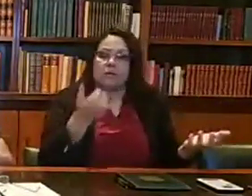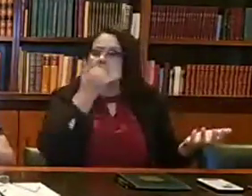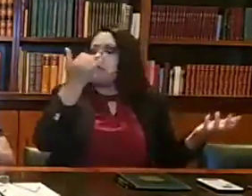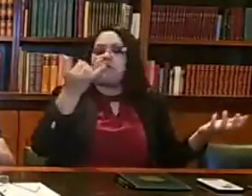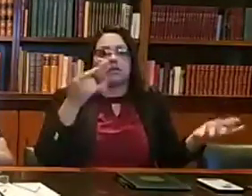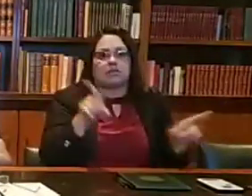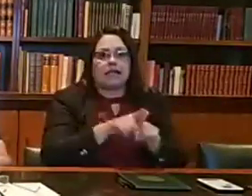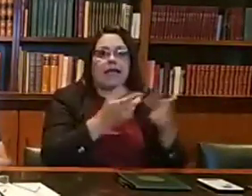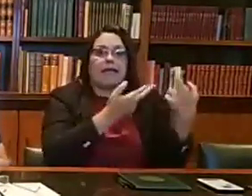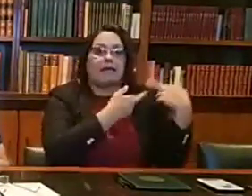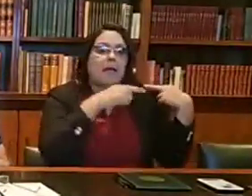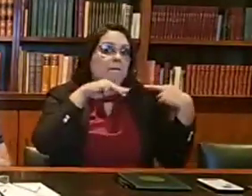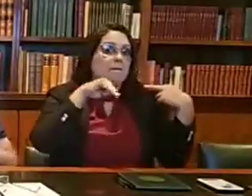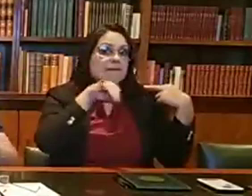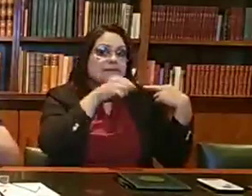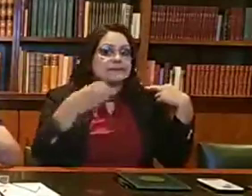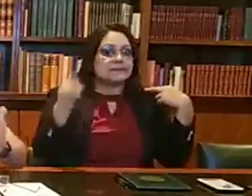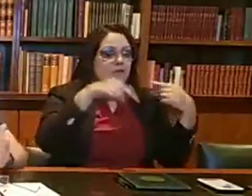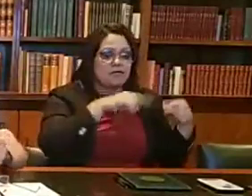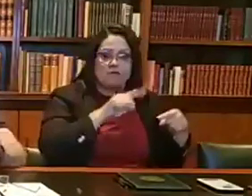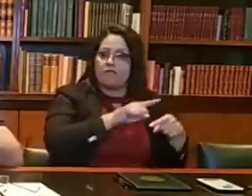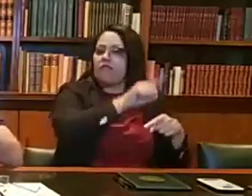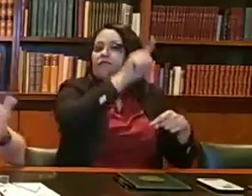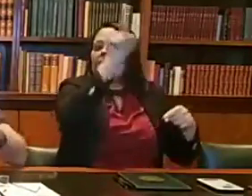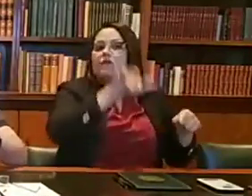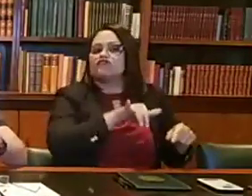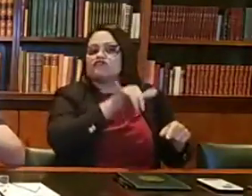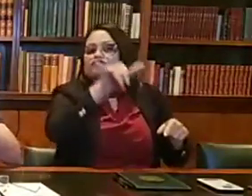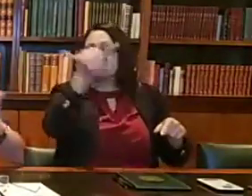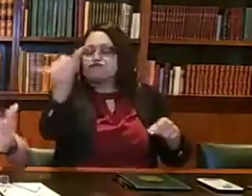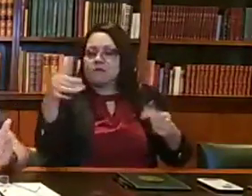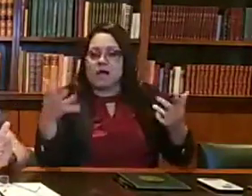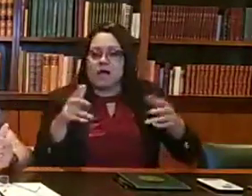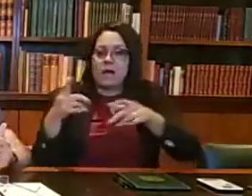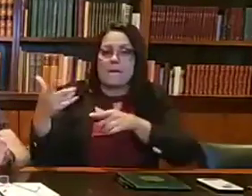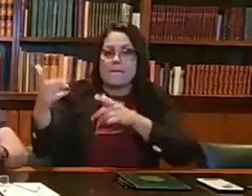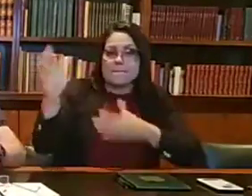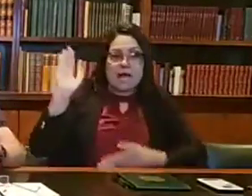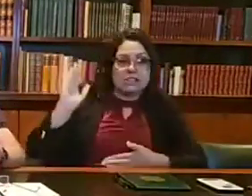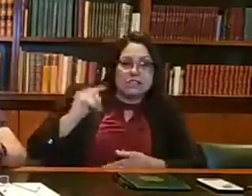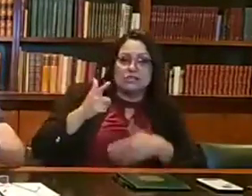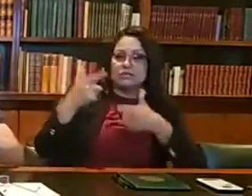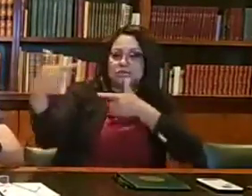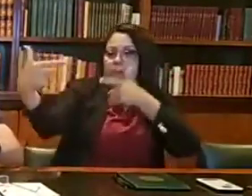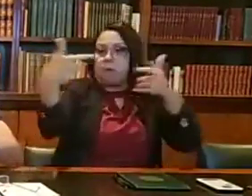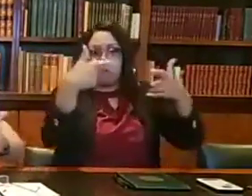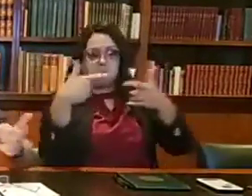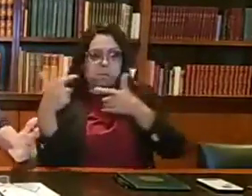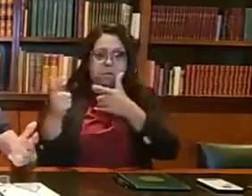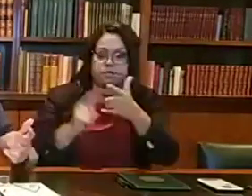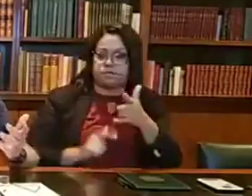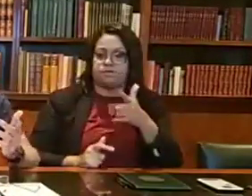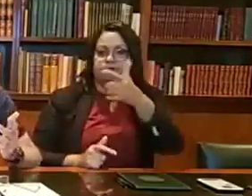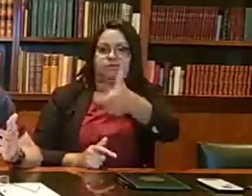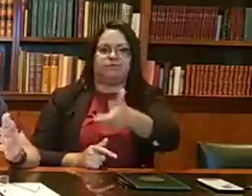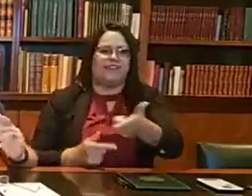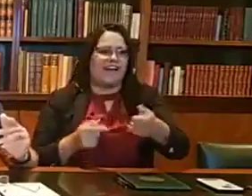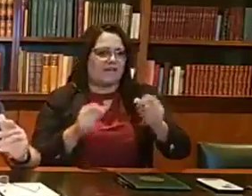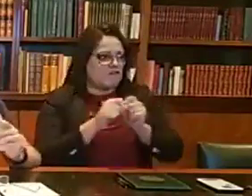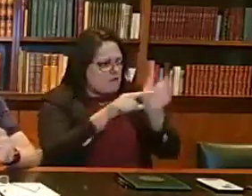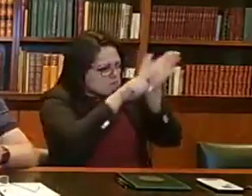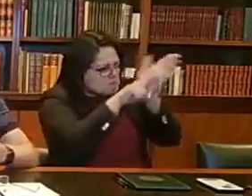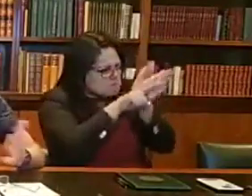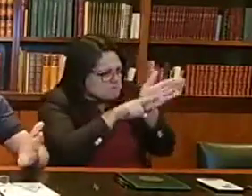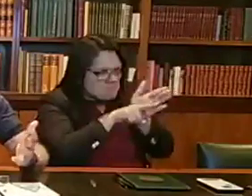na semana anterior, mata... Naquele confronto, mata bandidos, e você submete a uma auditoria militar,